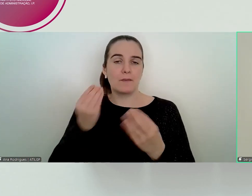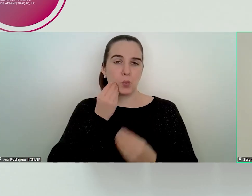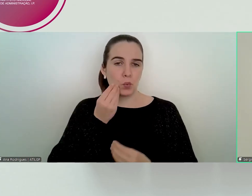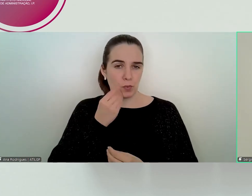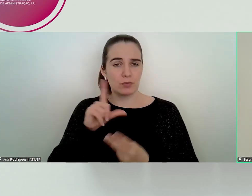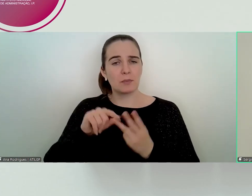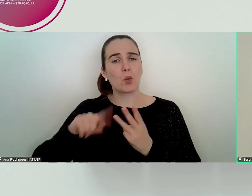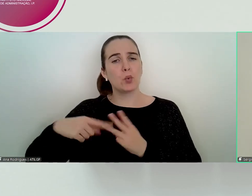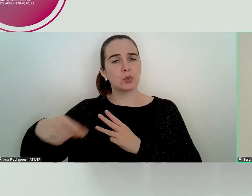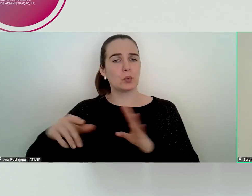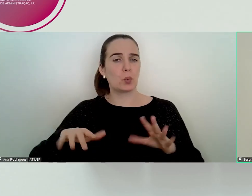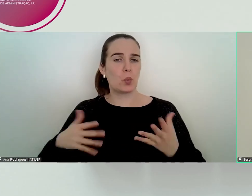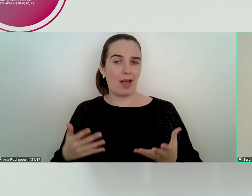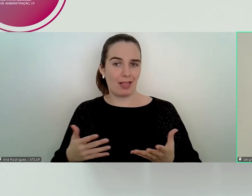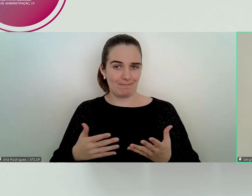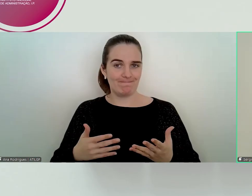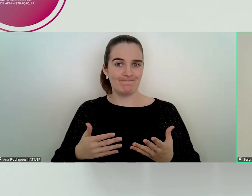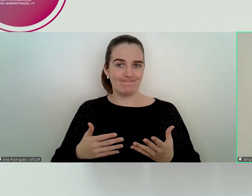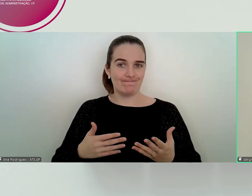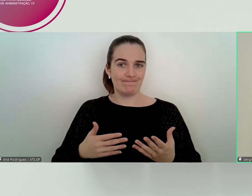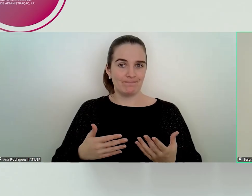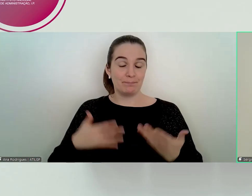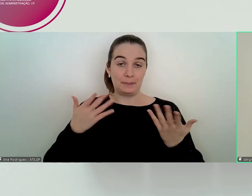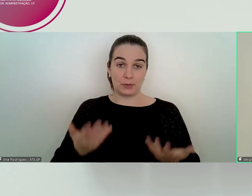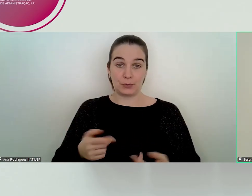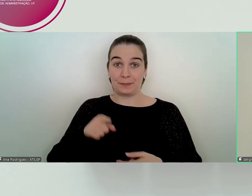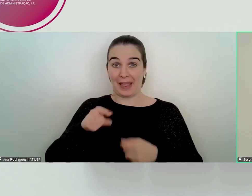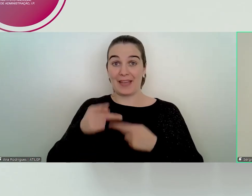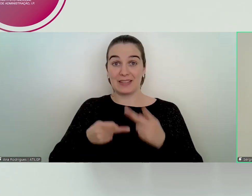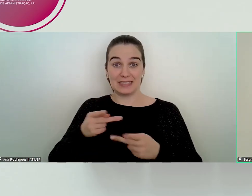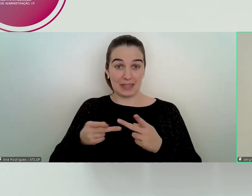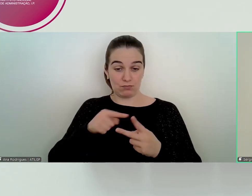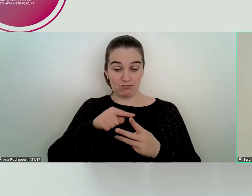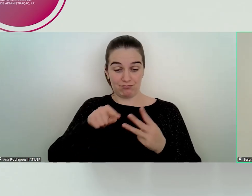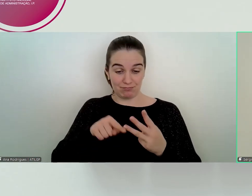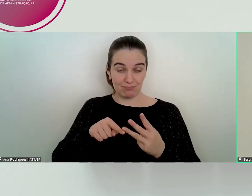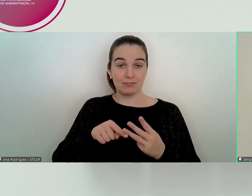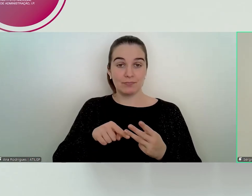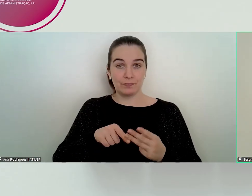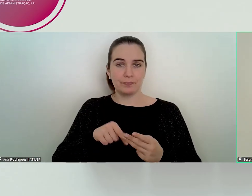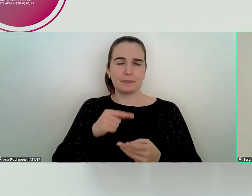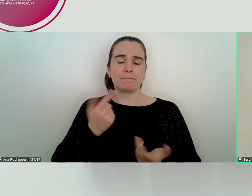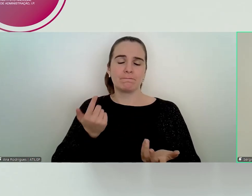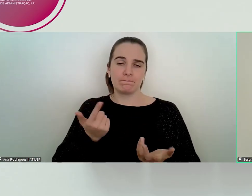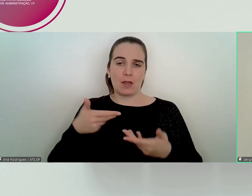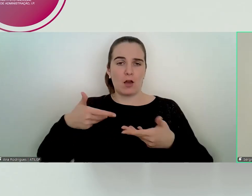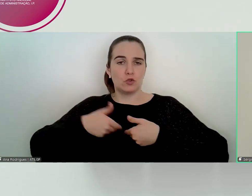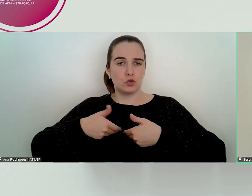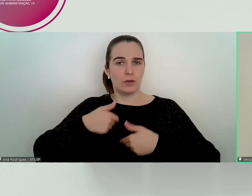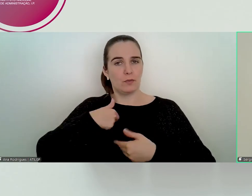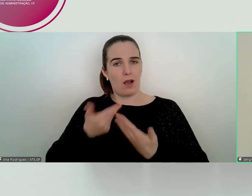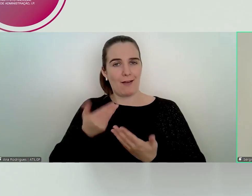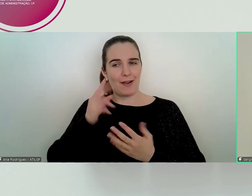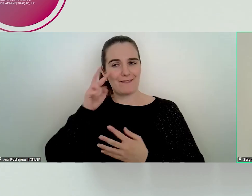seus efeitos, os seus reais efeitos. Bom, e essa avaliação já permitiu também que se pudesse olhar para